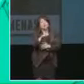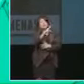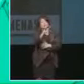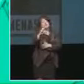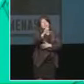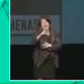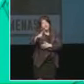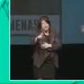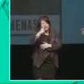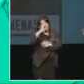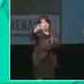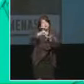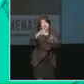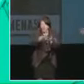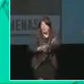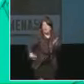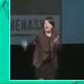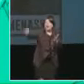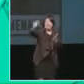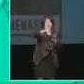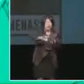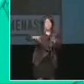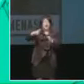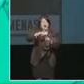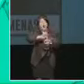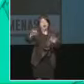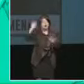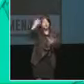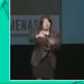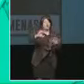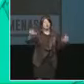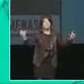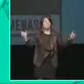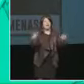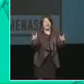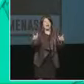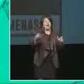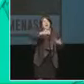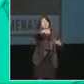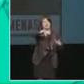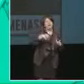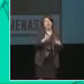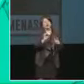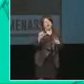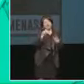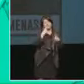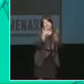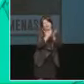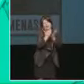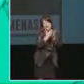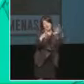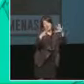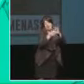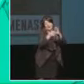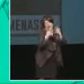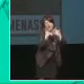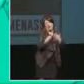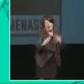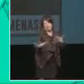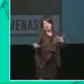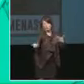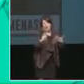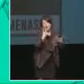è il centro d'Europa o il centro della paralisi come diceva Joyce di Dublino quindi insomma un libro molto attuale pubblicato da